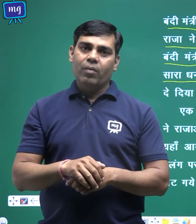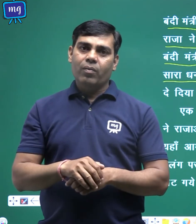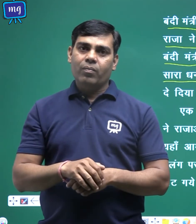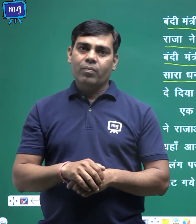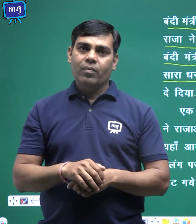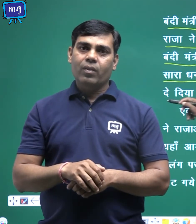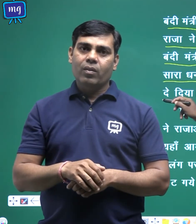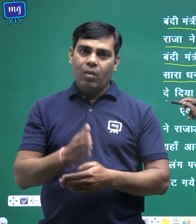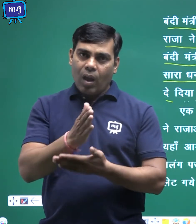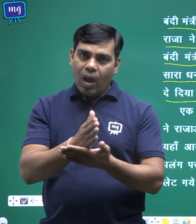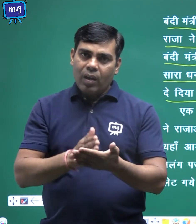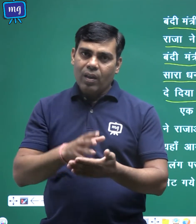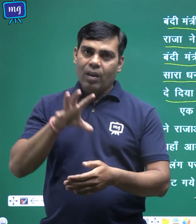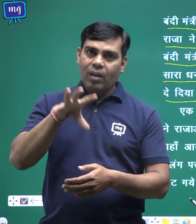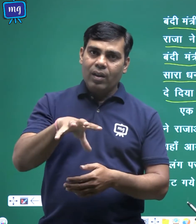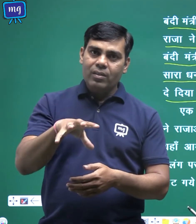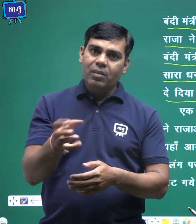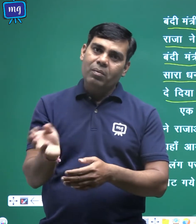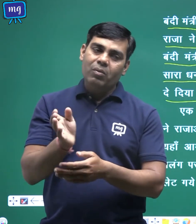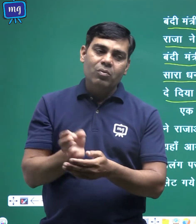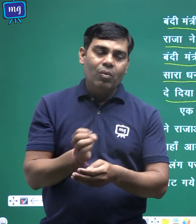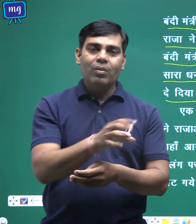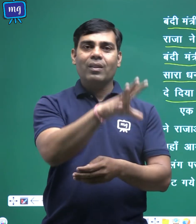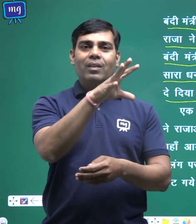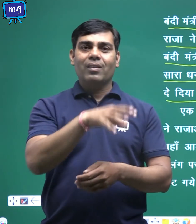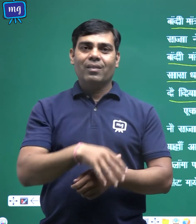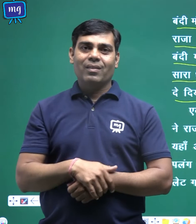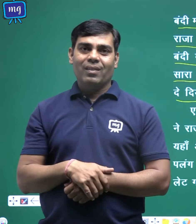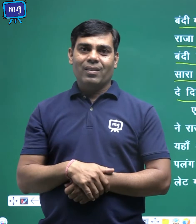आधा राज्य भी दे दिया।